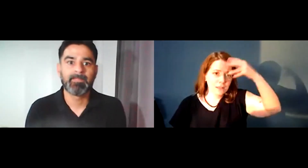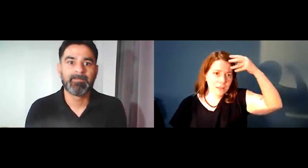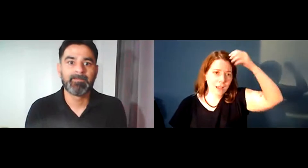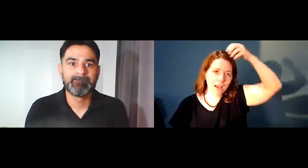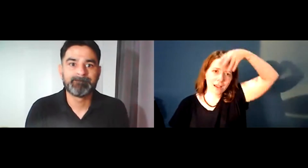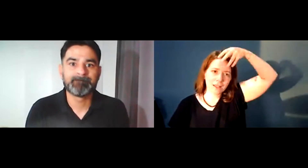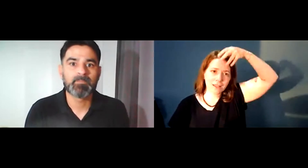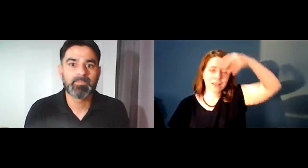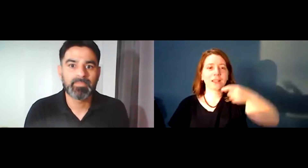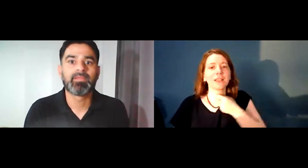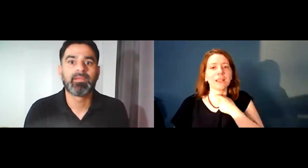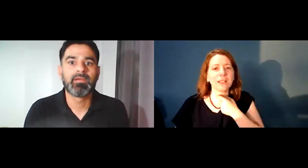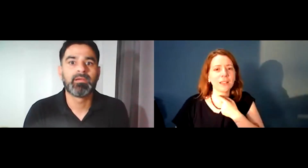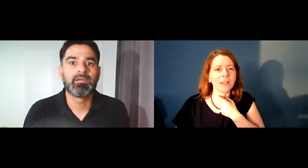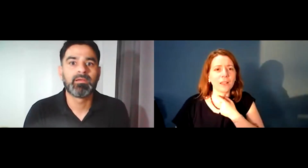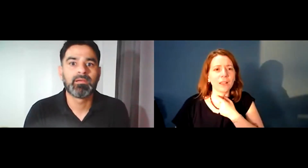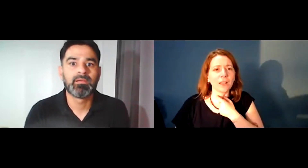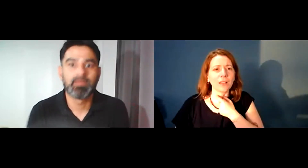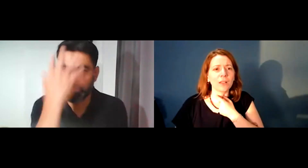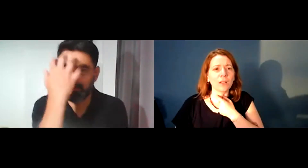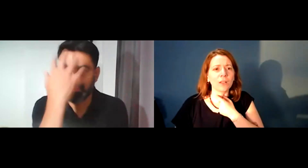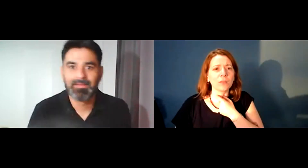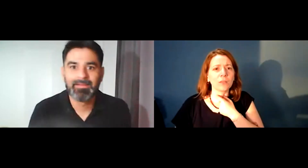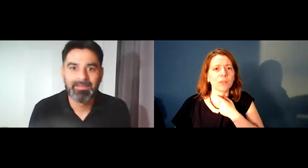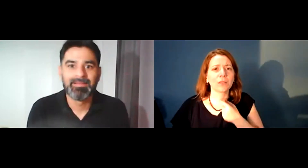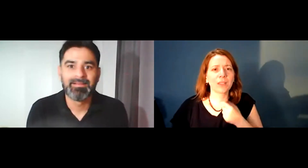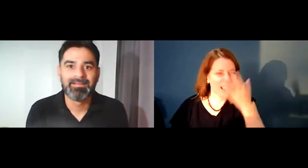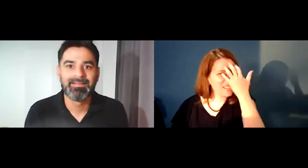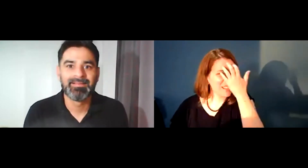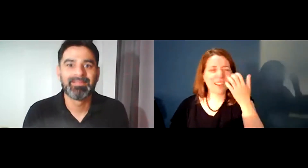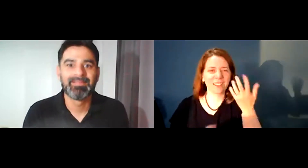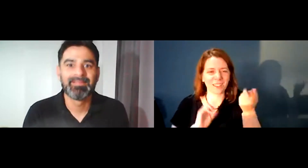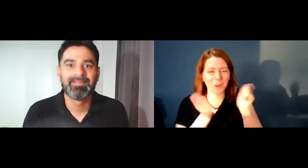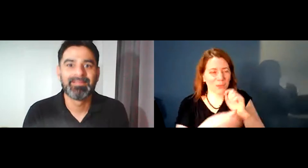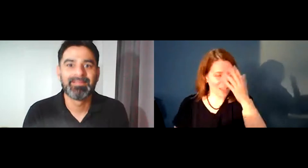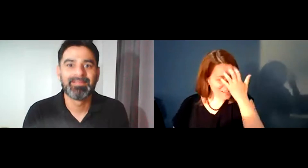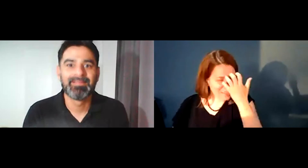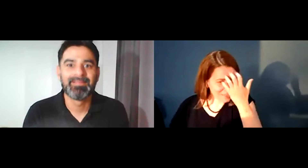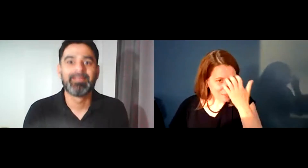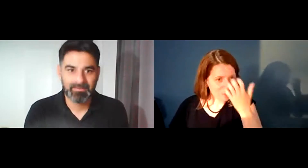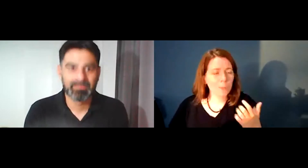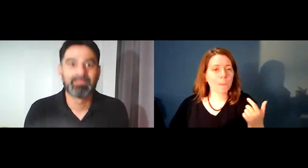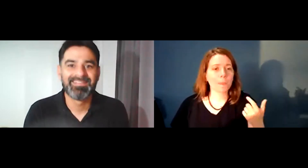Estoy en curso. Que yo hice el año pasado, me mandaron el certificado hace poco, acá en